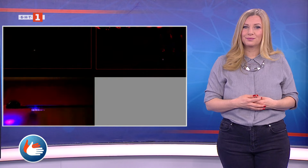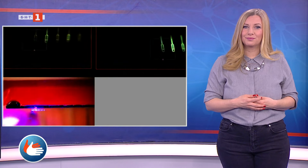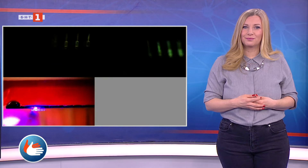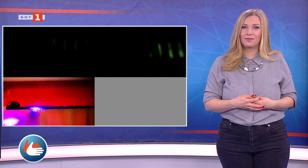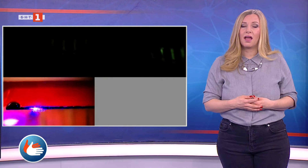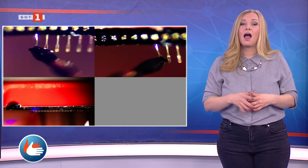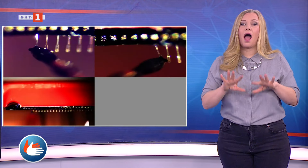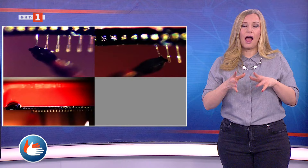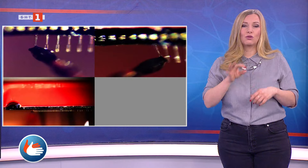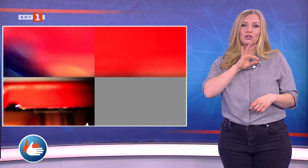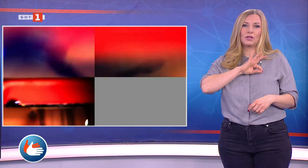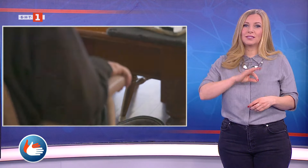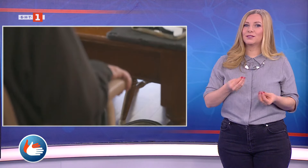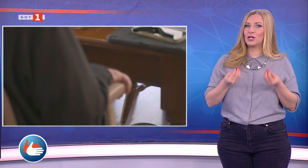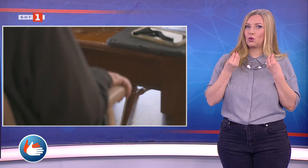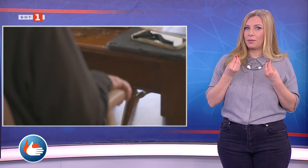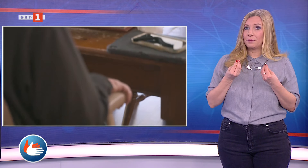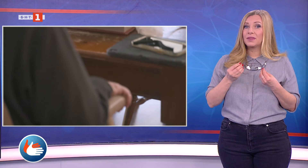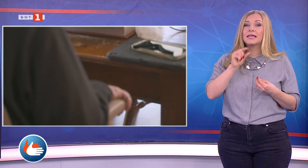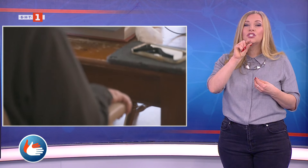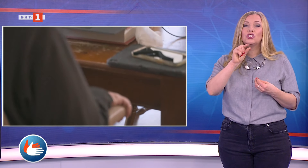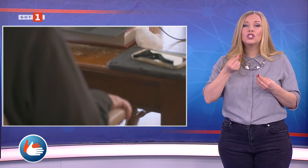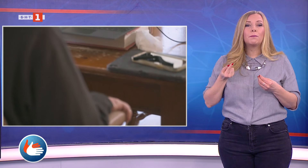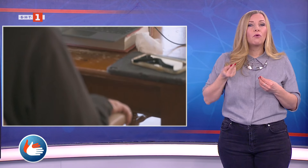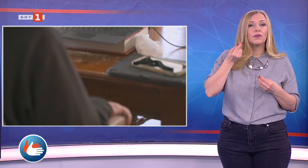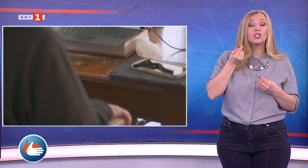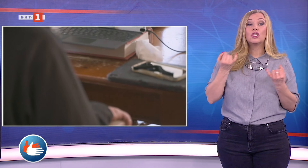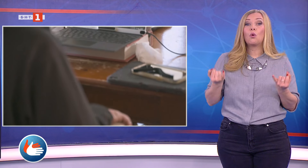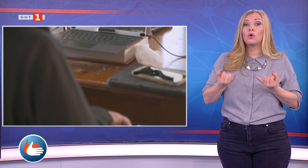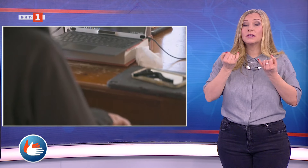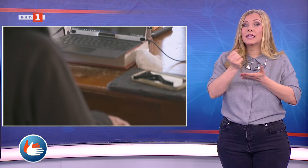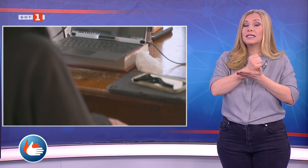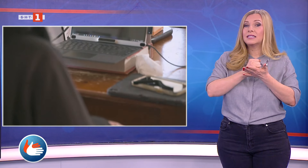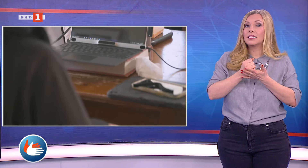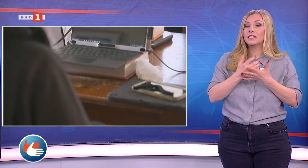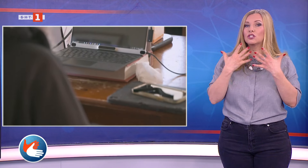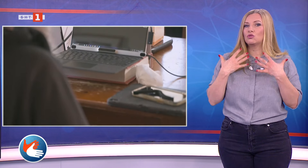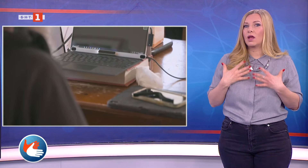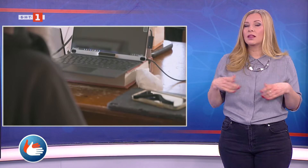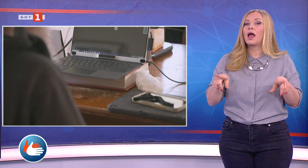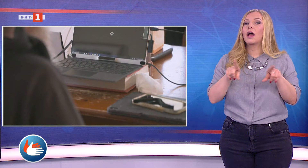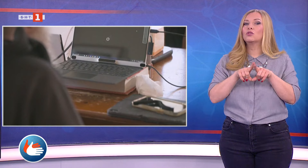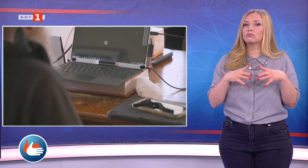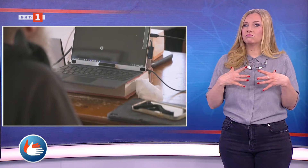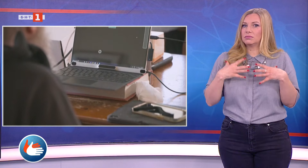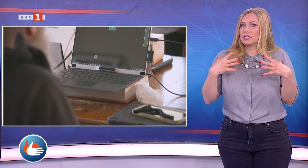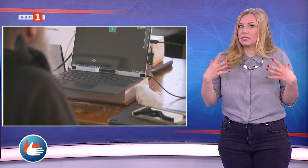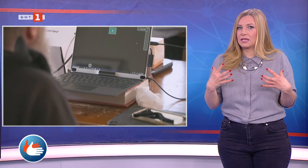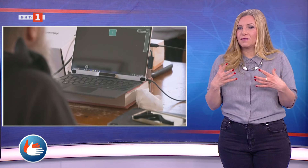Ако резултатите са добри, чиповете значително ще улеснят лечението на състояния като затлъстяване, аутизъм,